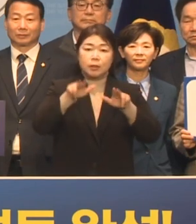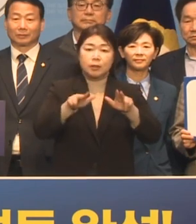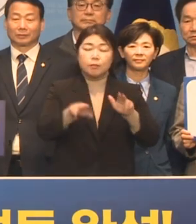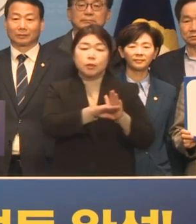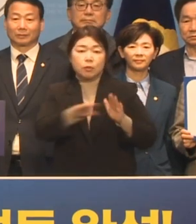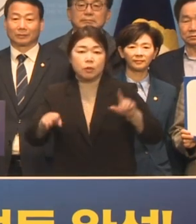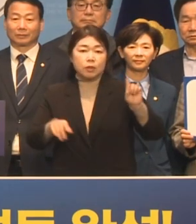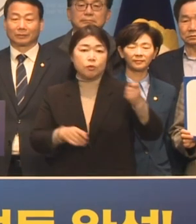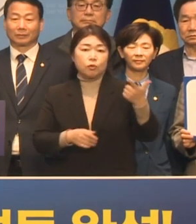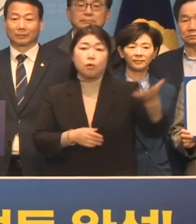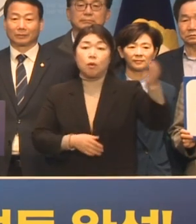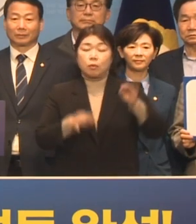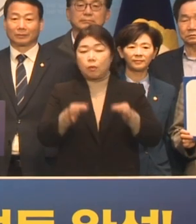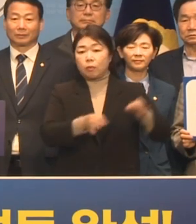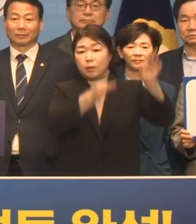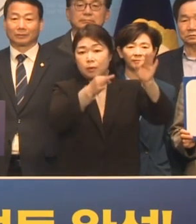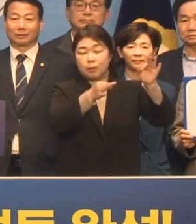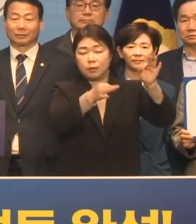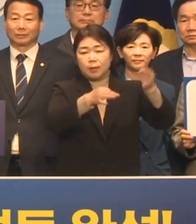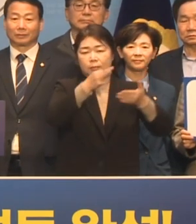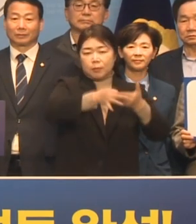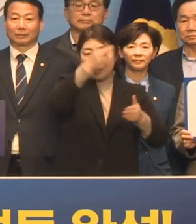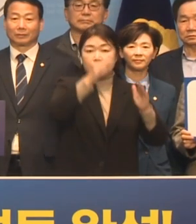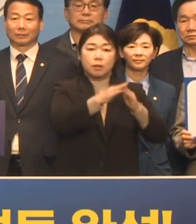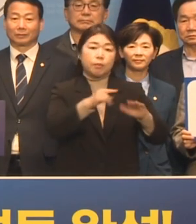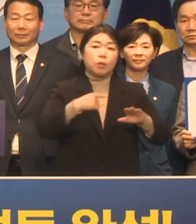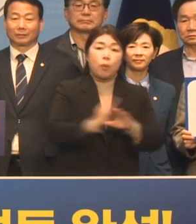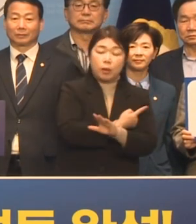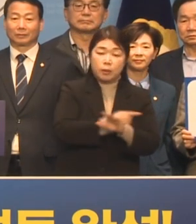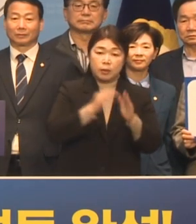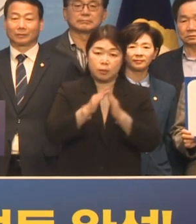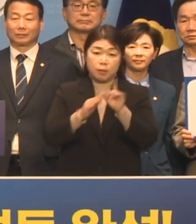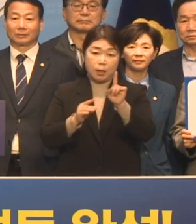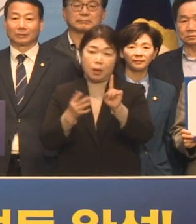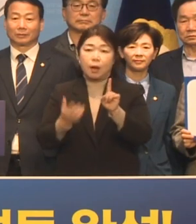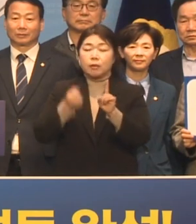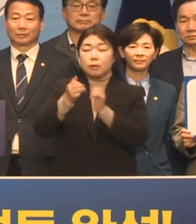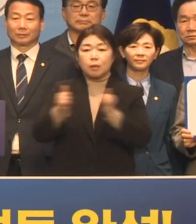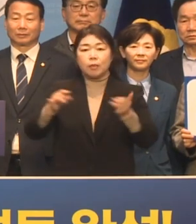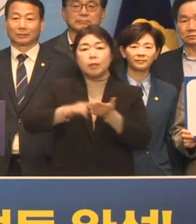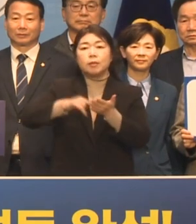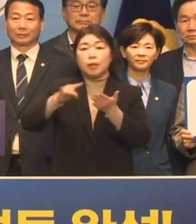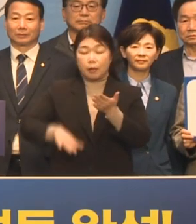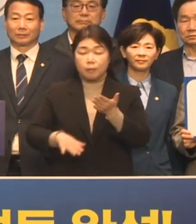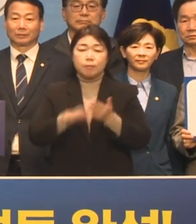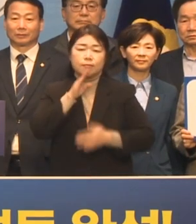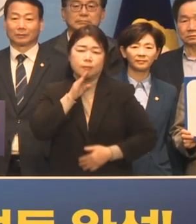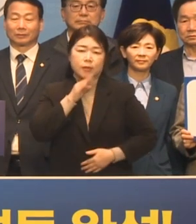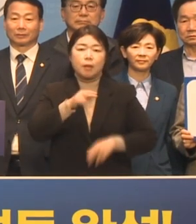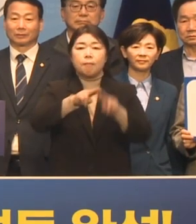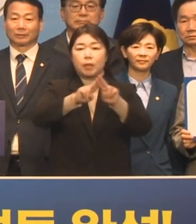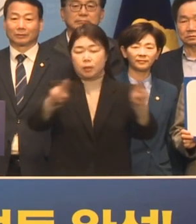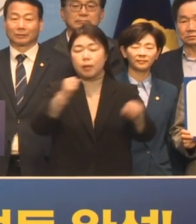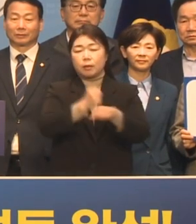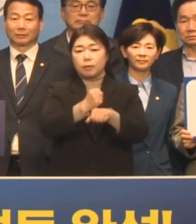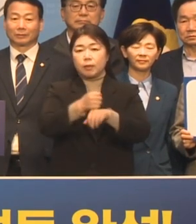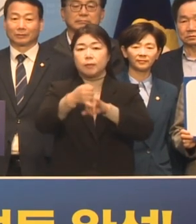올려 초고가 주택을 제외한 1주택자의 종부세를 사실상